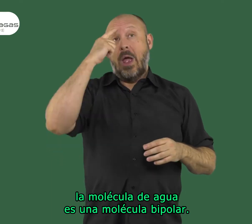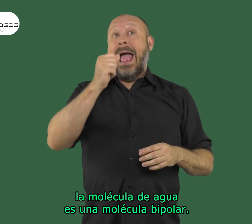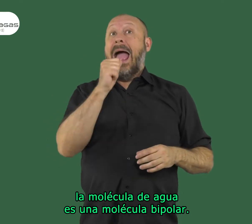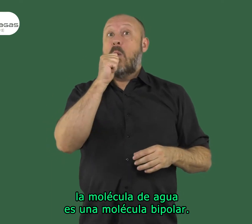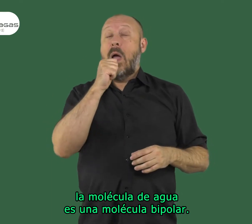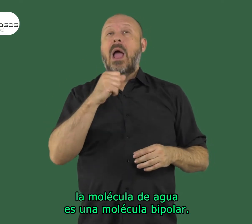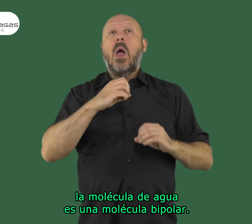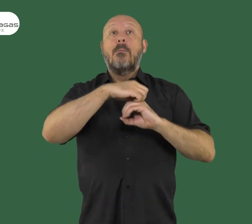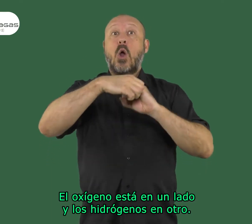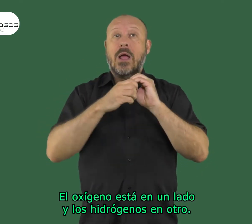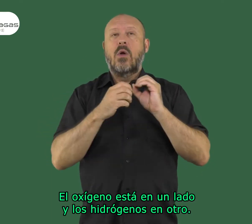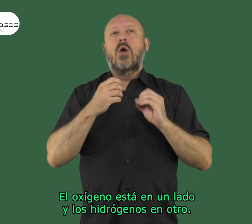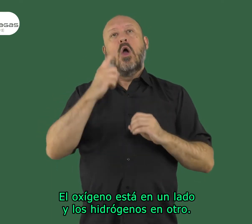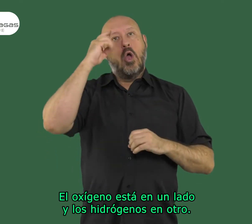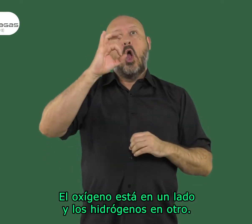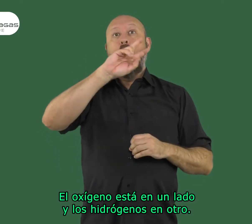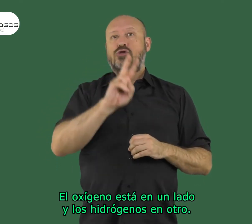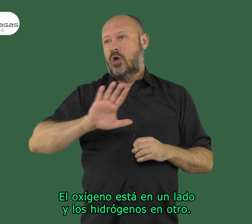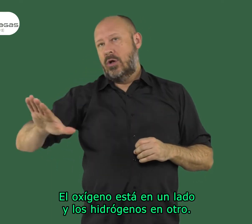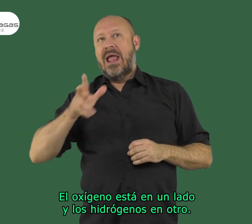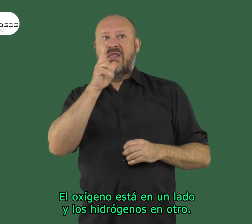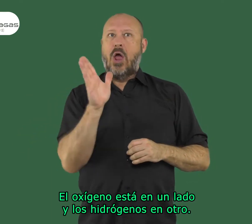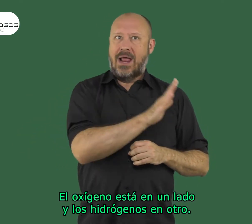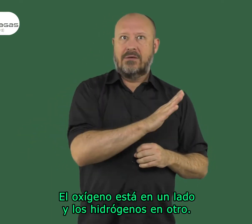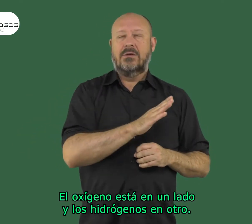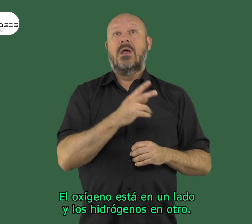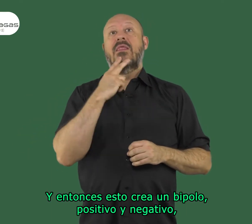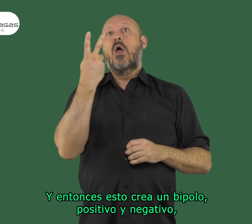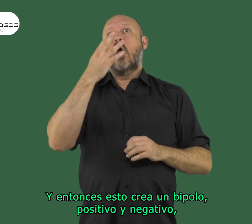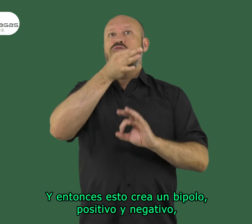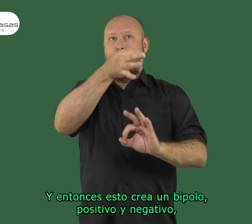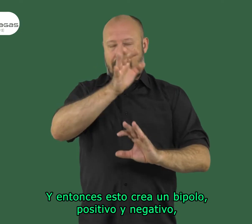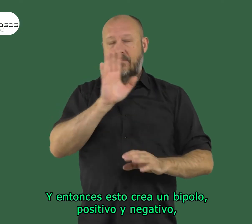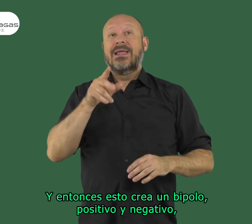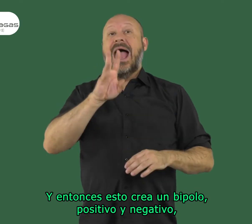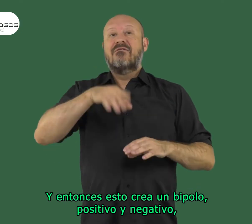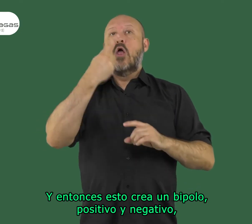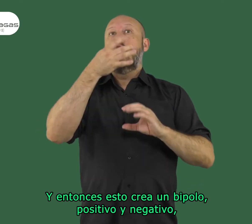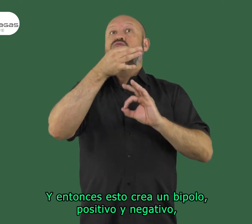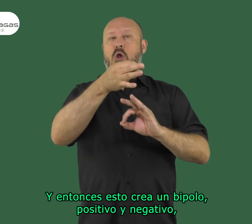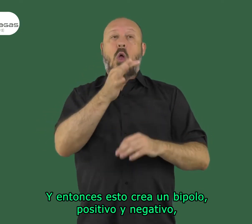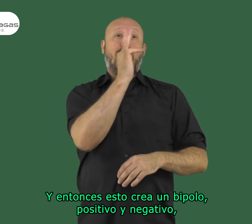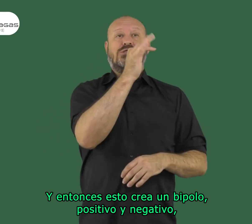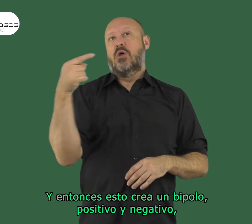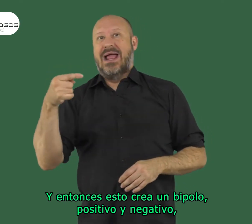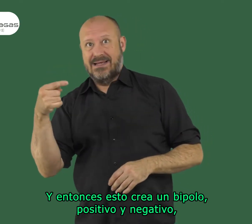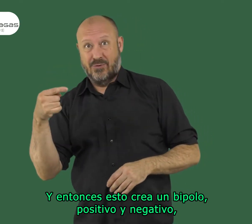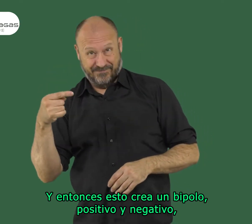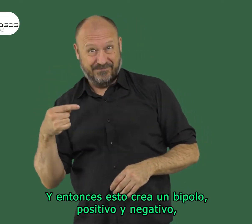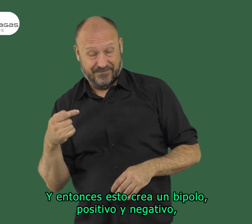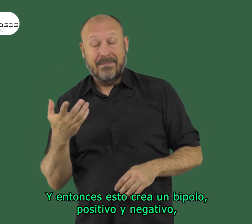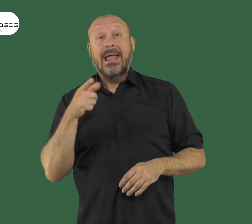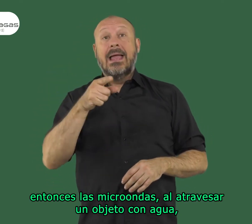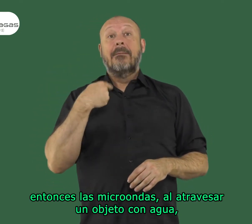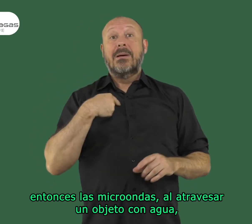es una molécula bipolar. El oxígeno está en un lado y los hidrógenos en otro. Y entonces esto crea un bipolo, positivo